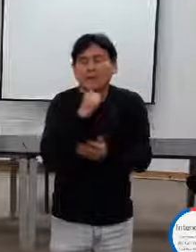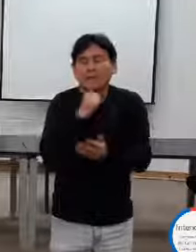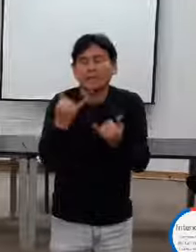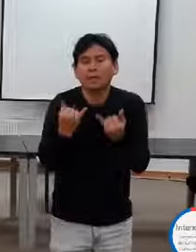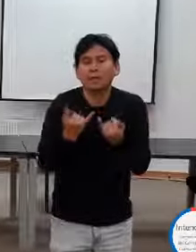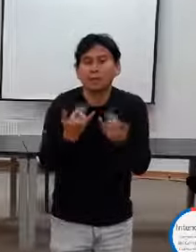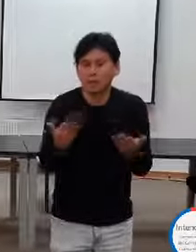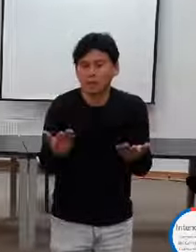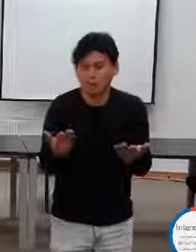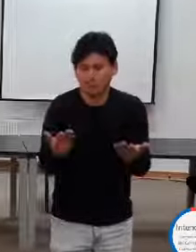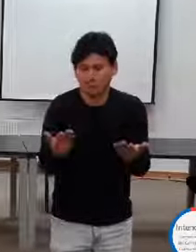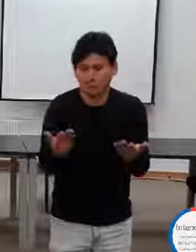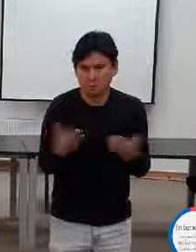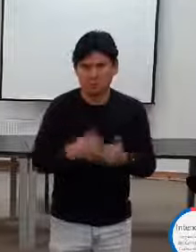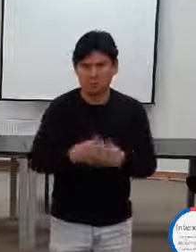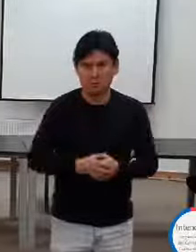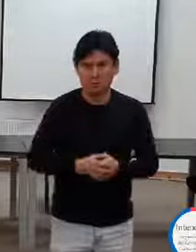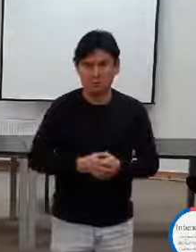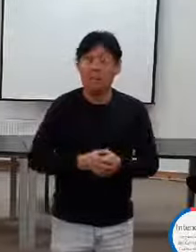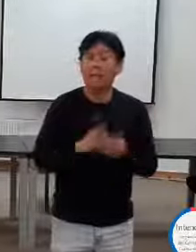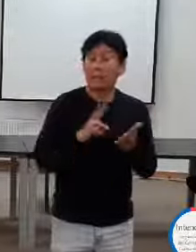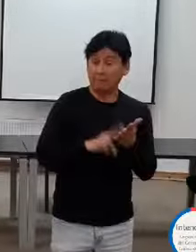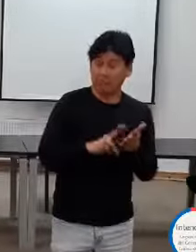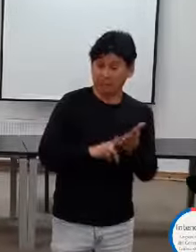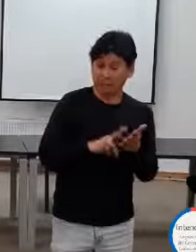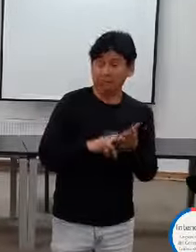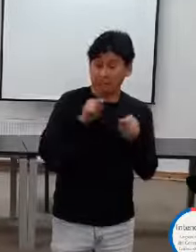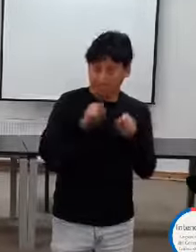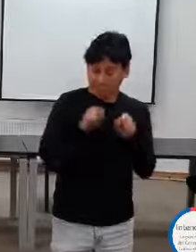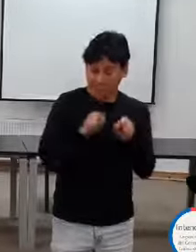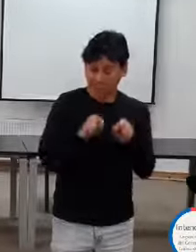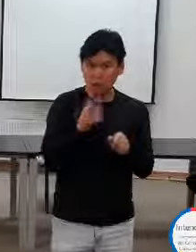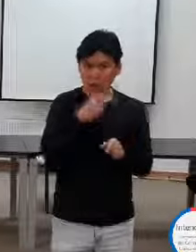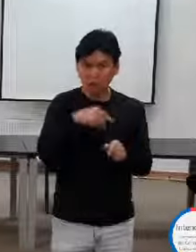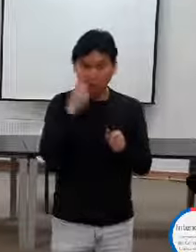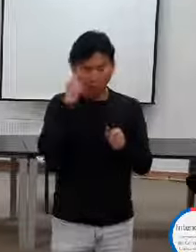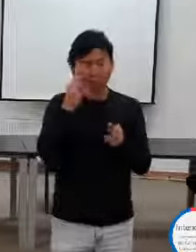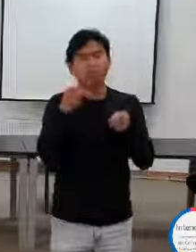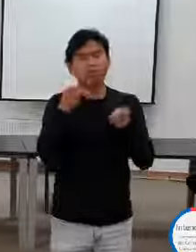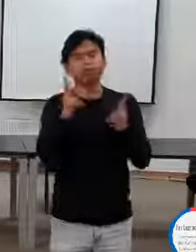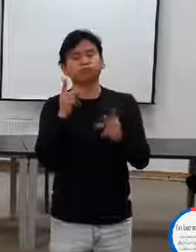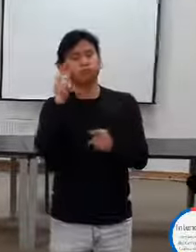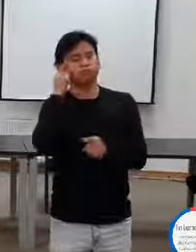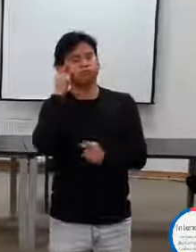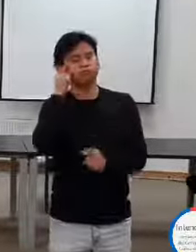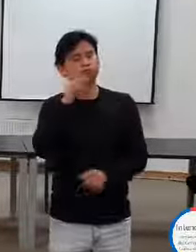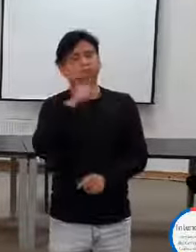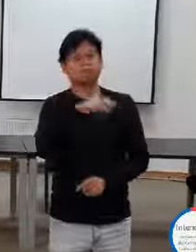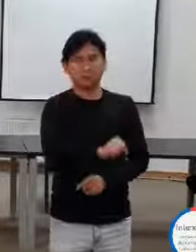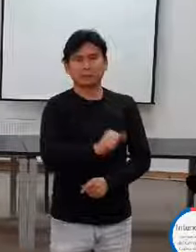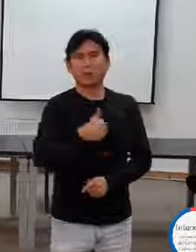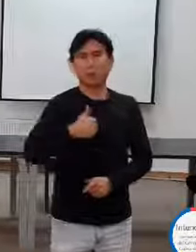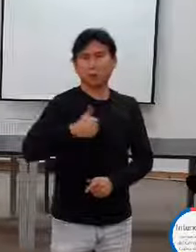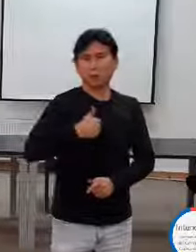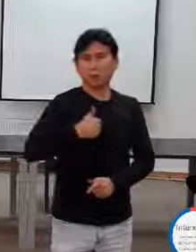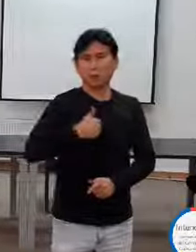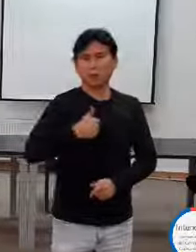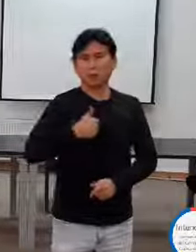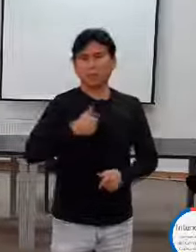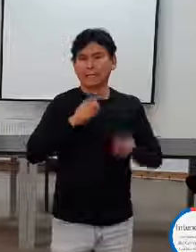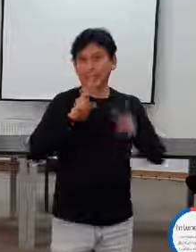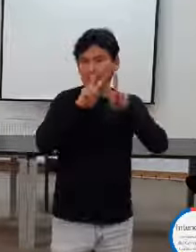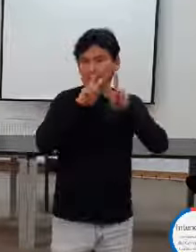parecieran como detalles locos, la verdad es que son los que efectivamente a nosotros nos permiten establecer si cumple con la